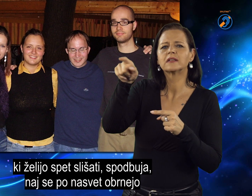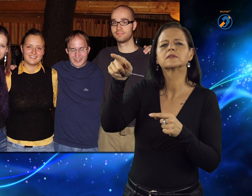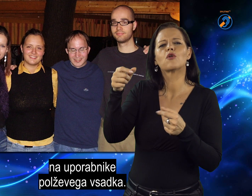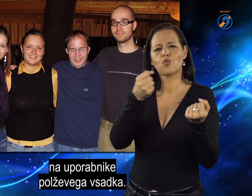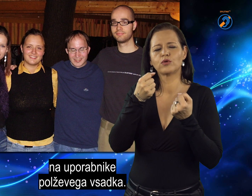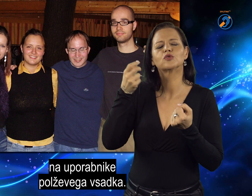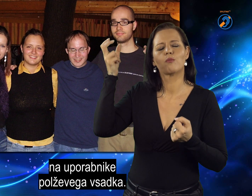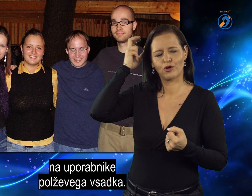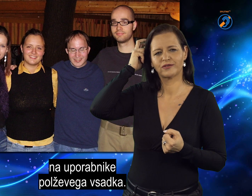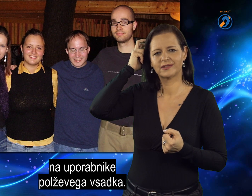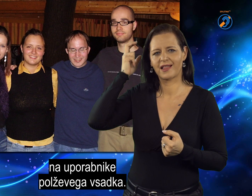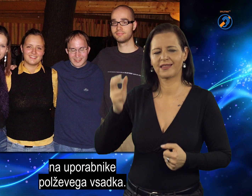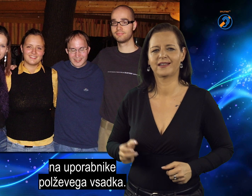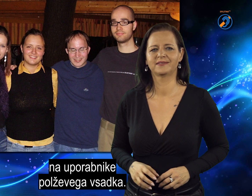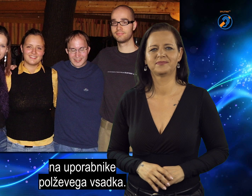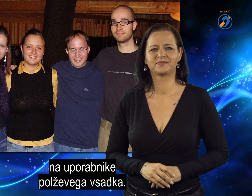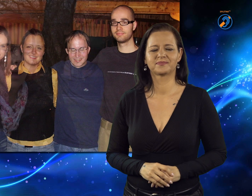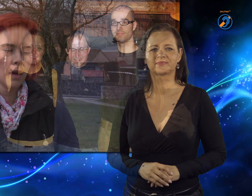uporabnike polževega vsadka.